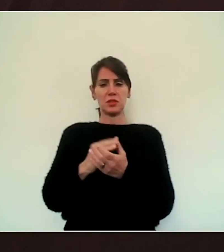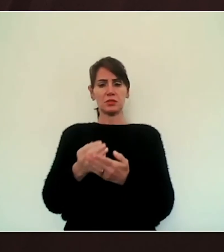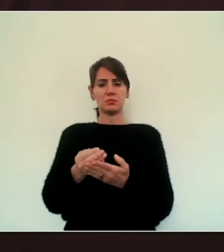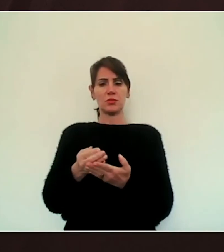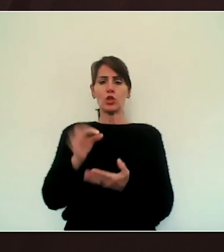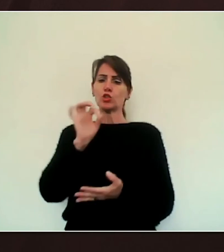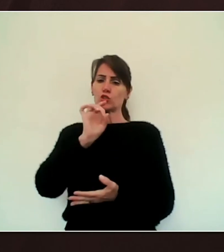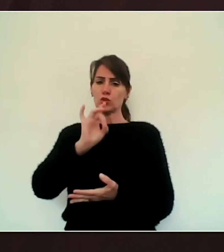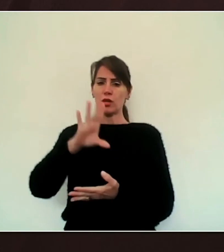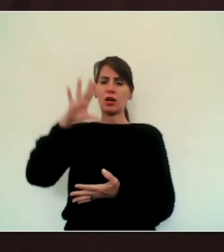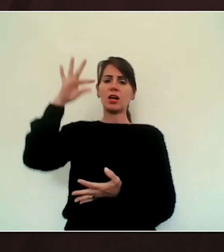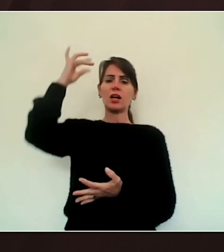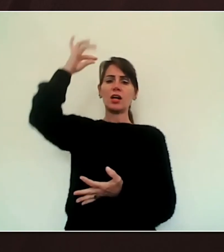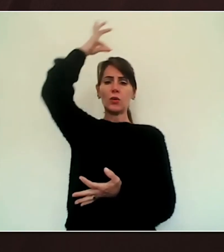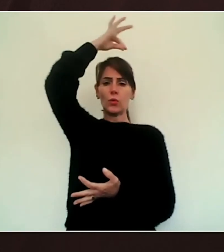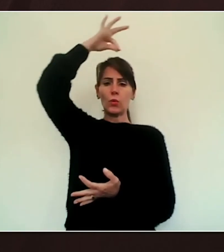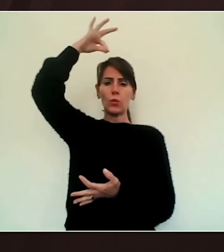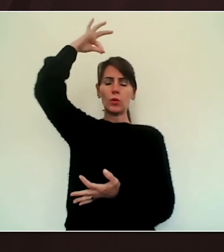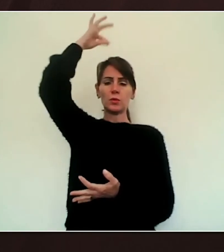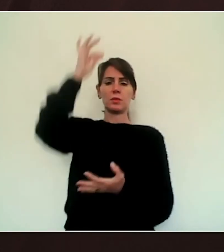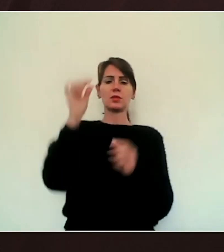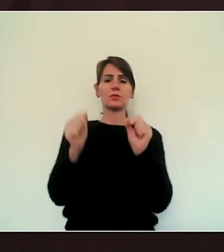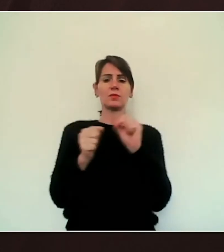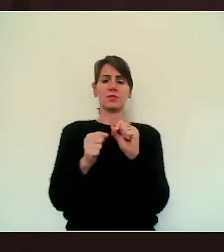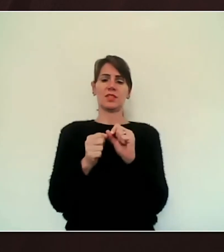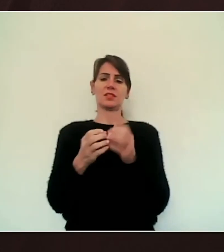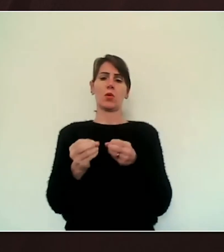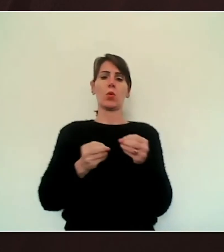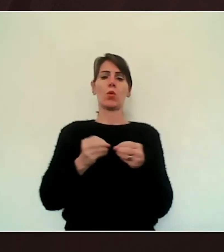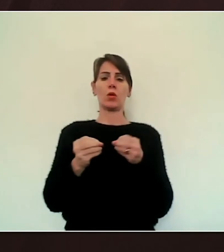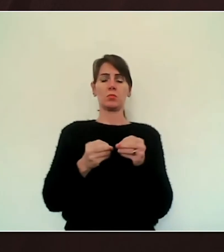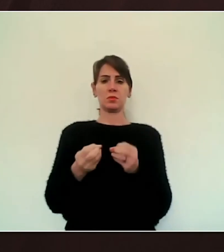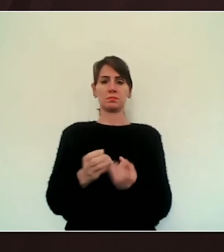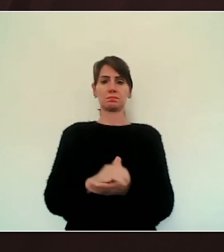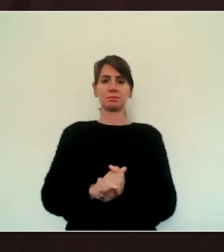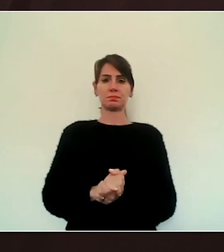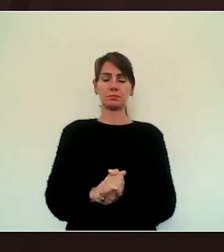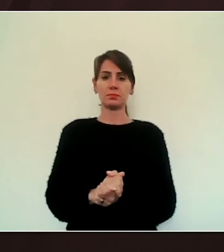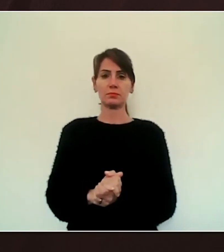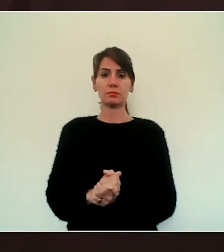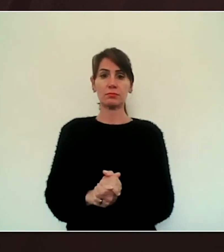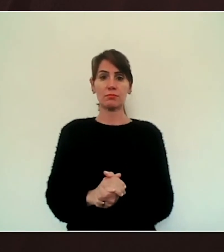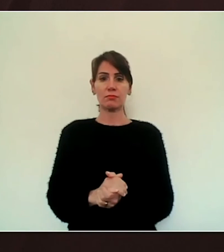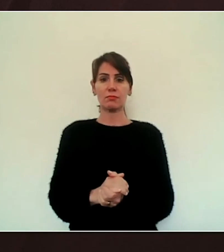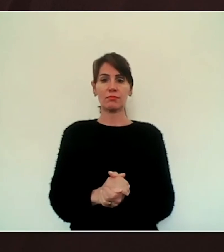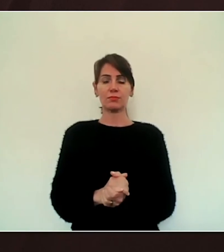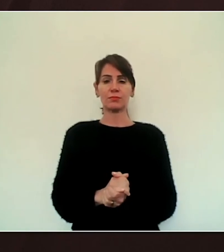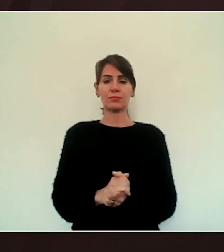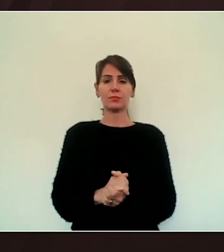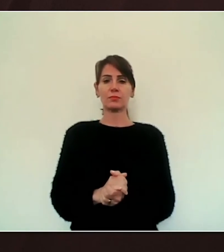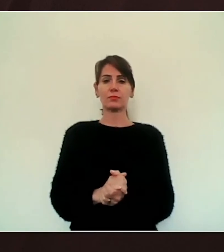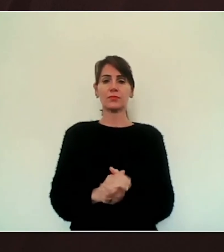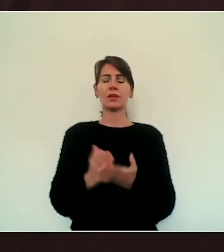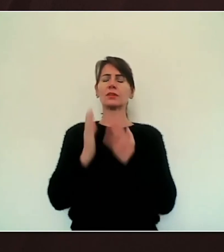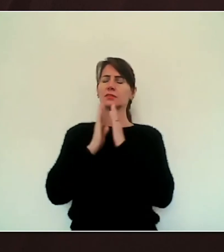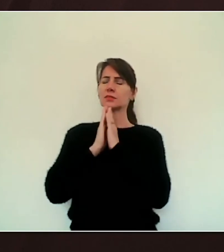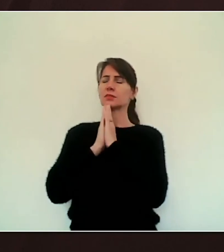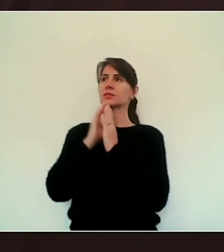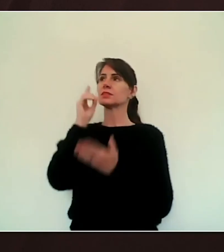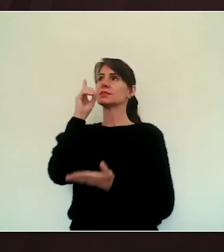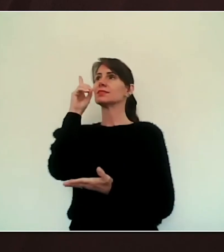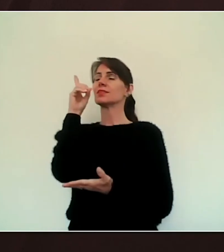Espírito. Irmão, nós não temos milhões de membros para fazer esse trabalho. Graças a Deus, nós